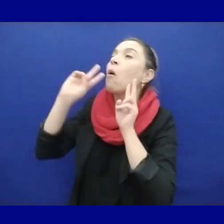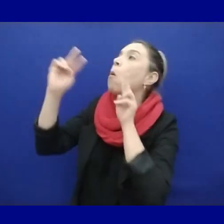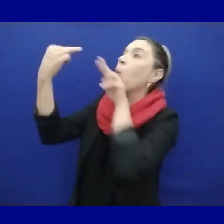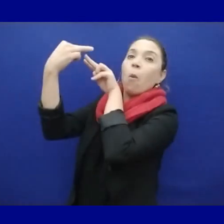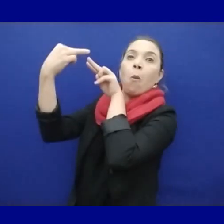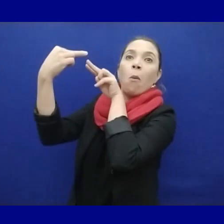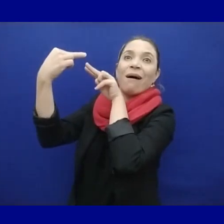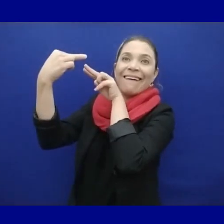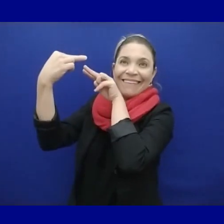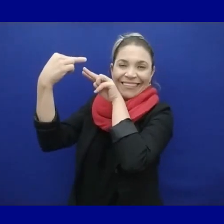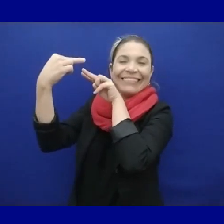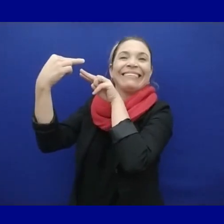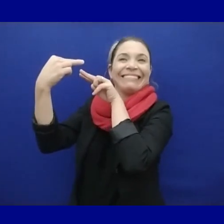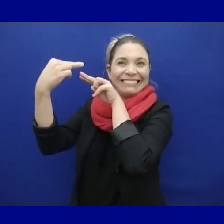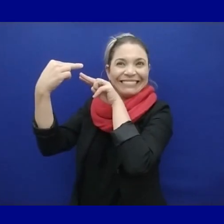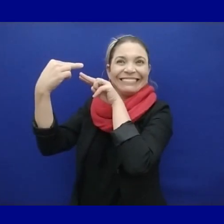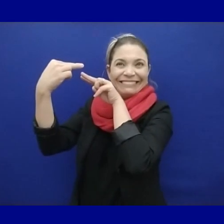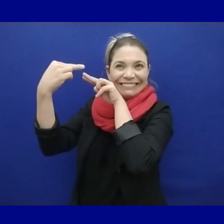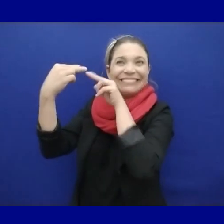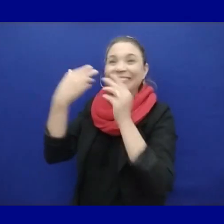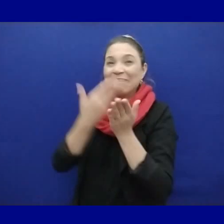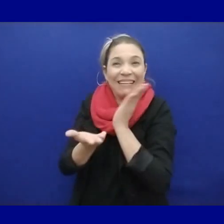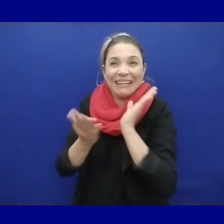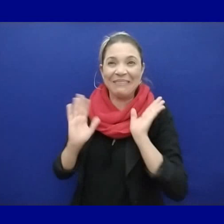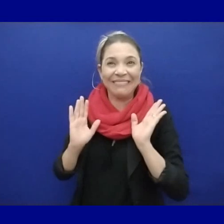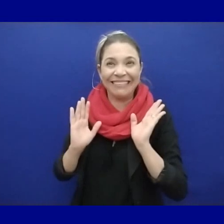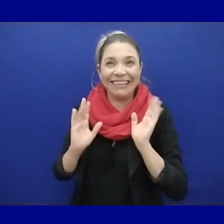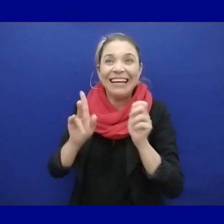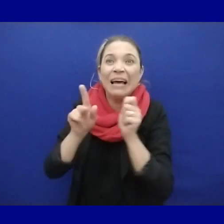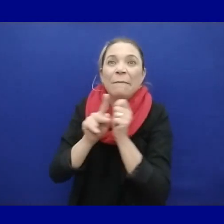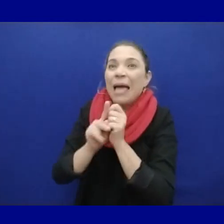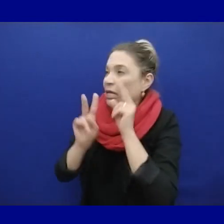Porque seus olhos se afastaram de mim, Pedro.